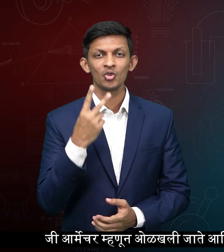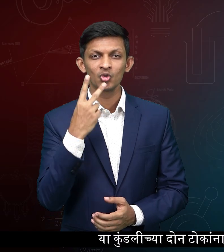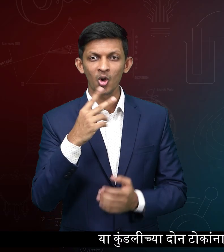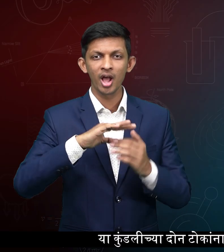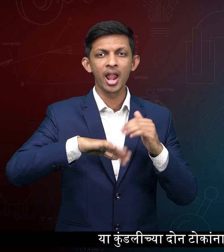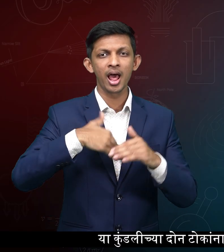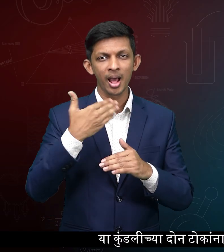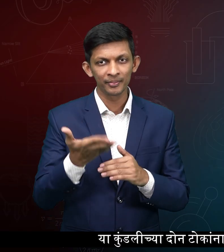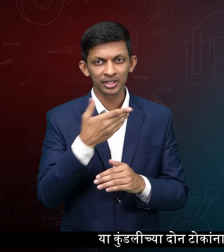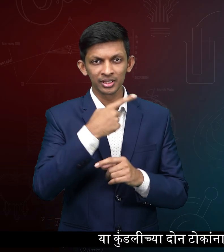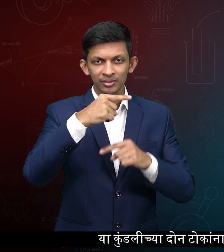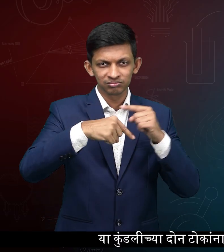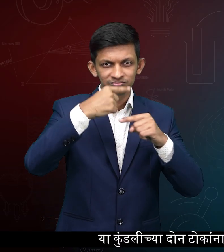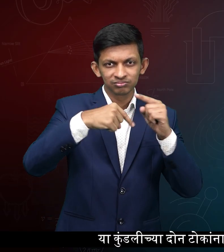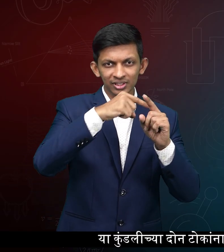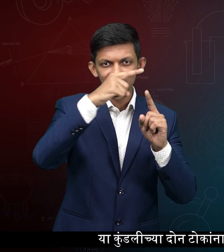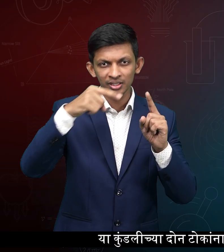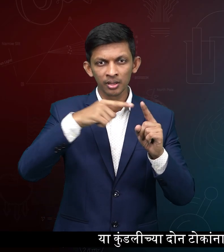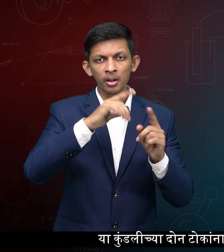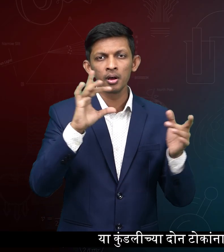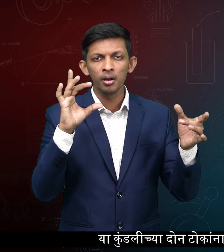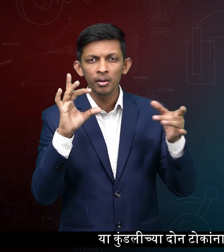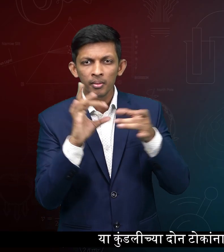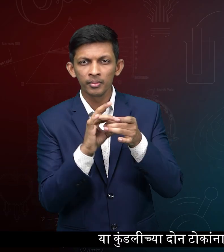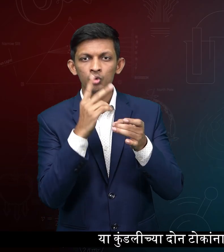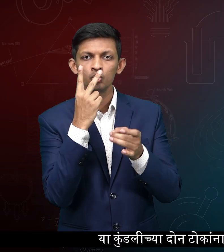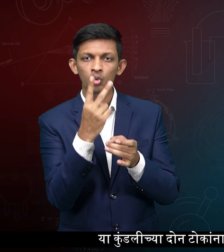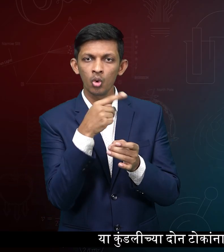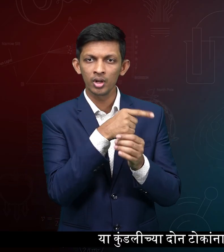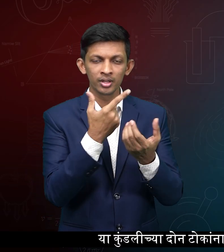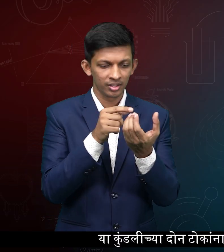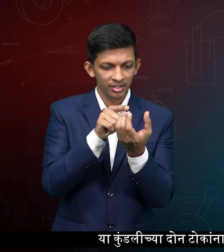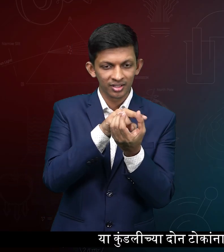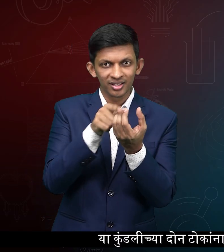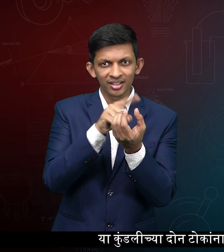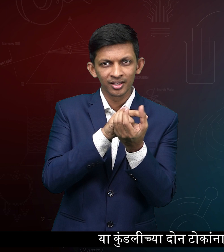या कुंडलीच्या 2 टोकांना 2 स्लिप रिंग्स R1 आणि R2 शी जोडले जाते.